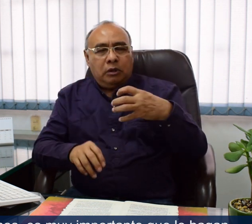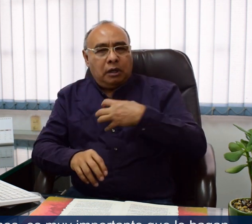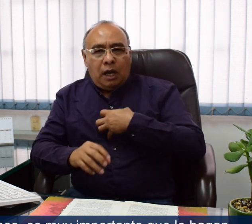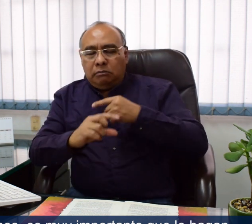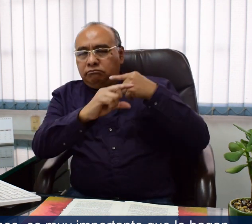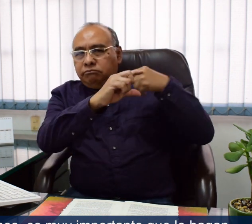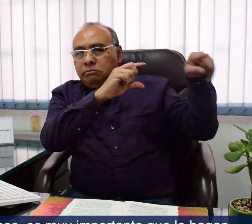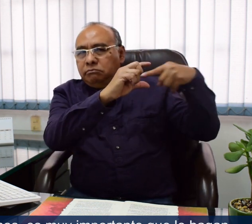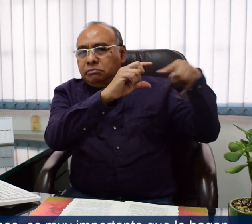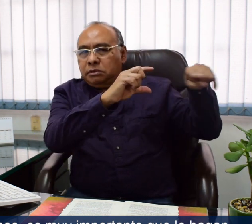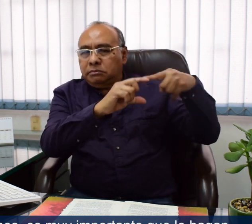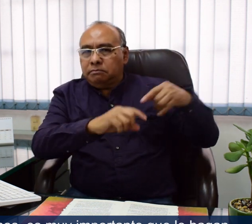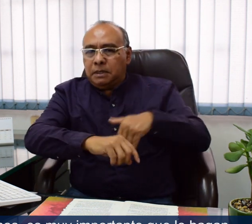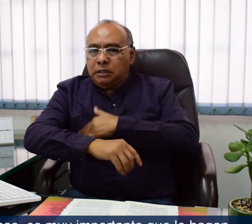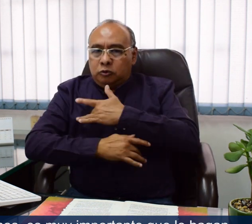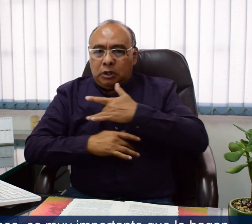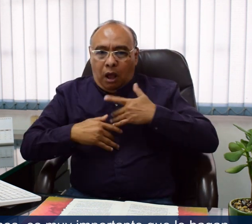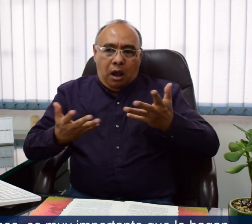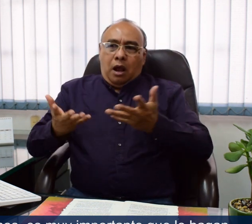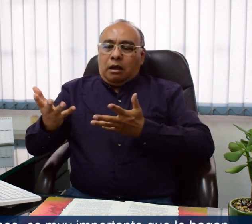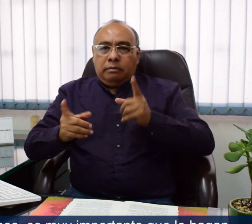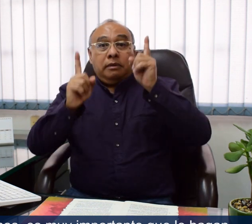importante que lo hagan ante el Ministerio de Salud y la Presidencia.